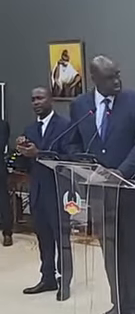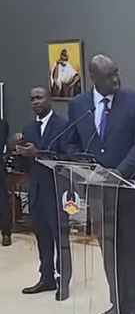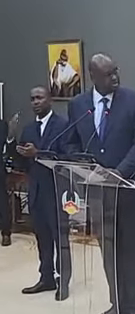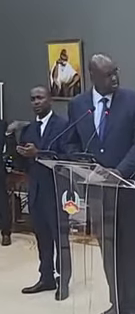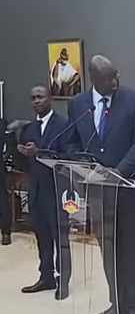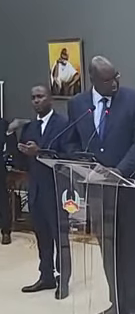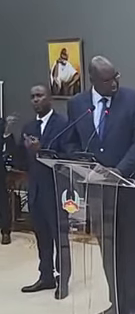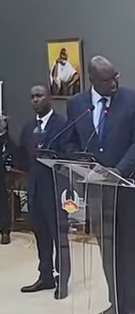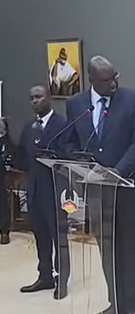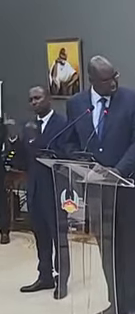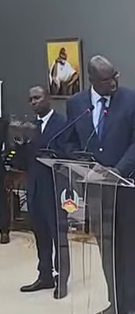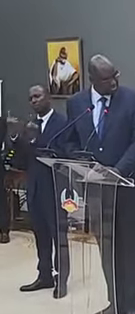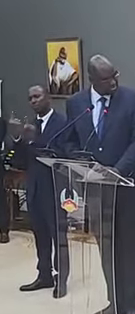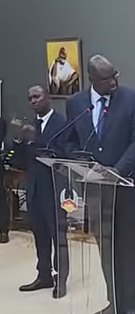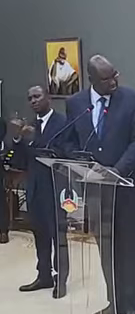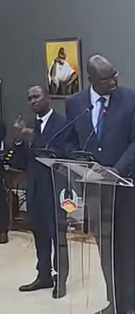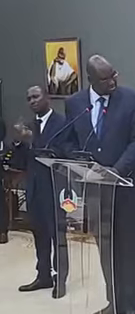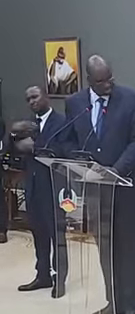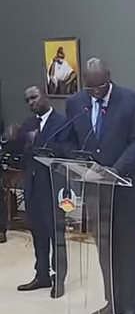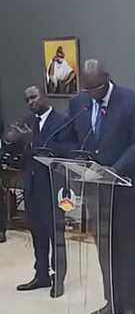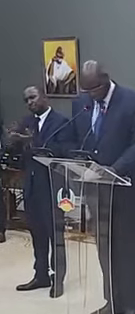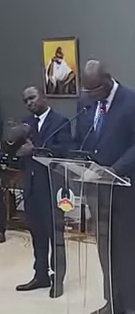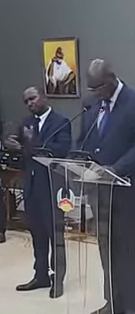maior parceiro de desenvolvimento,